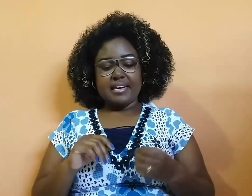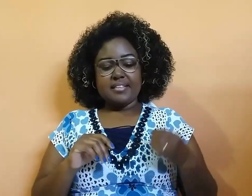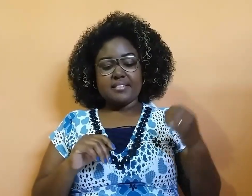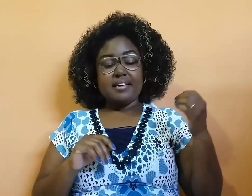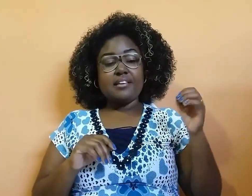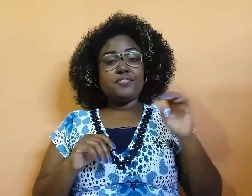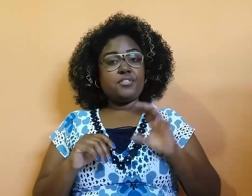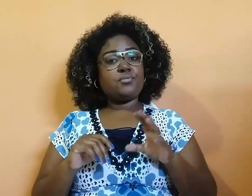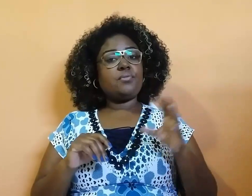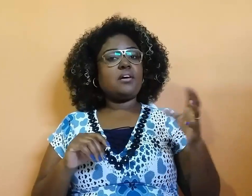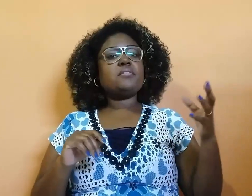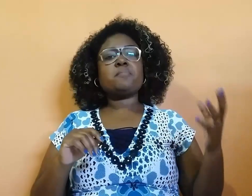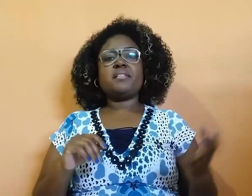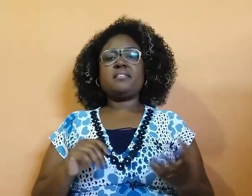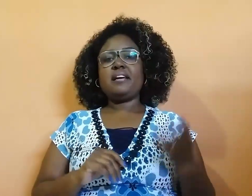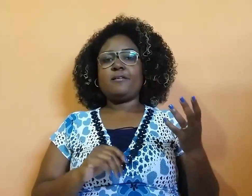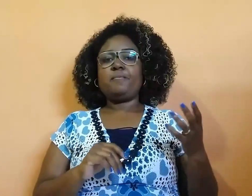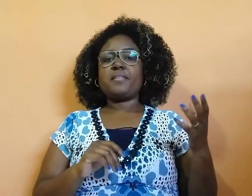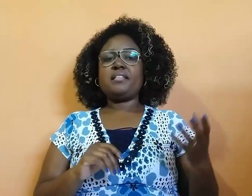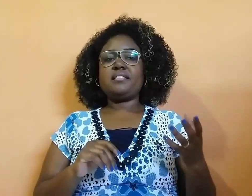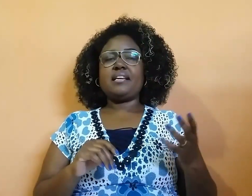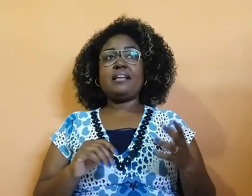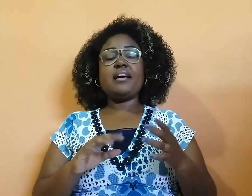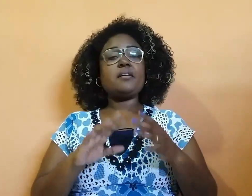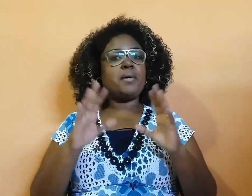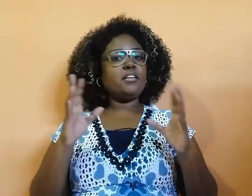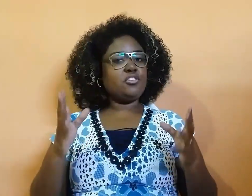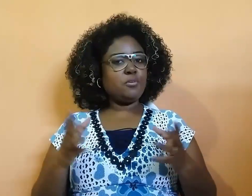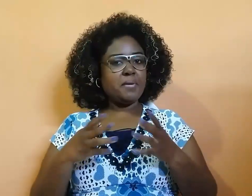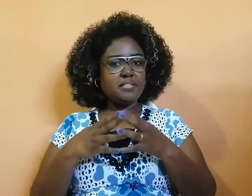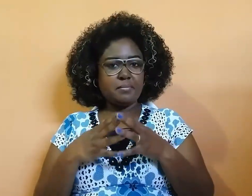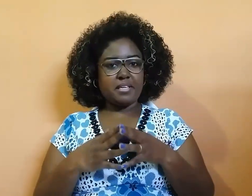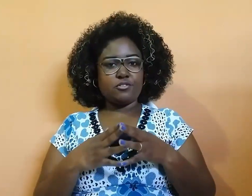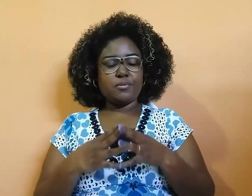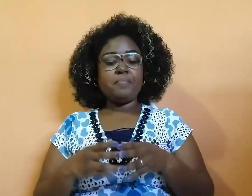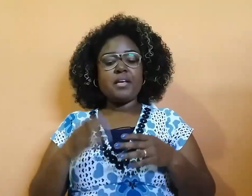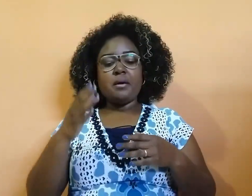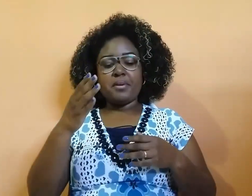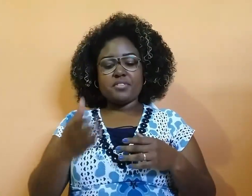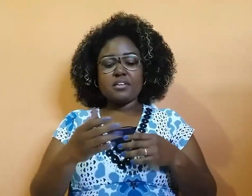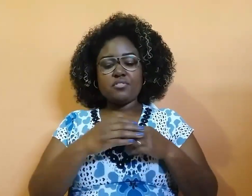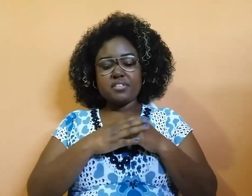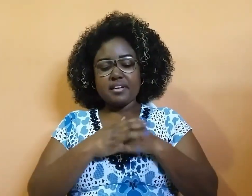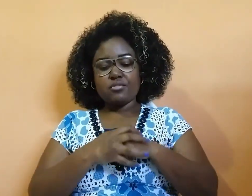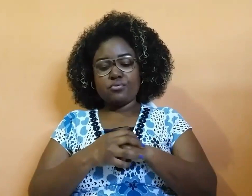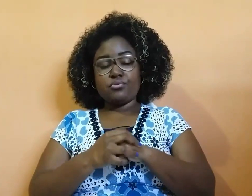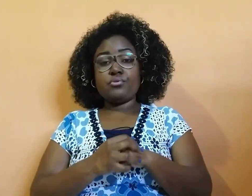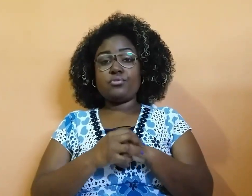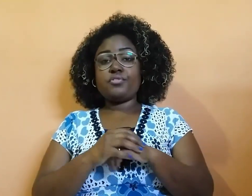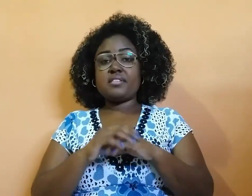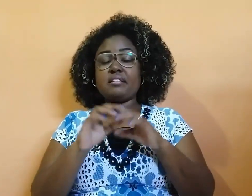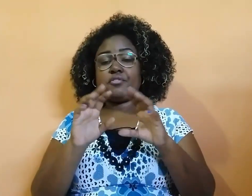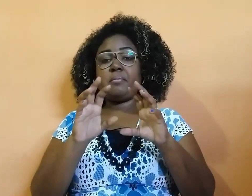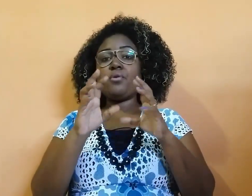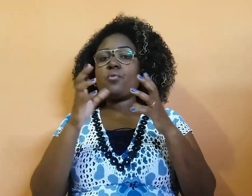ela é visual espacial quer dizer é a imagem do pensamento para você conversar com um surdo você tem que formar um